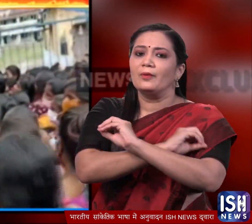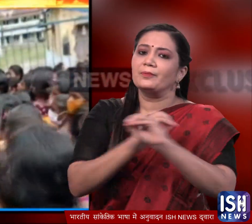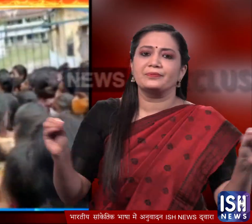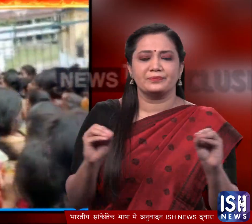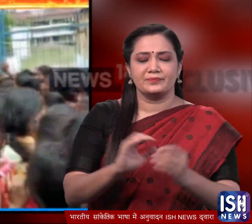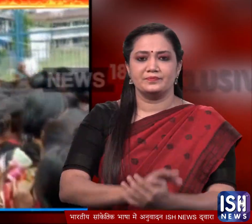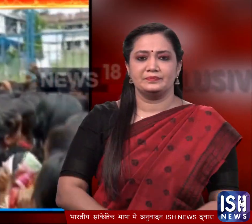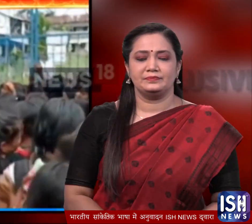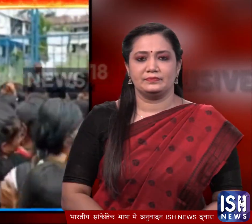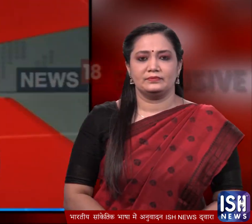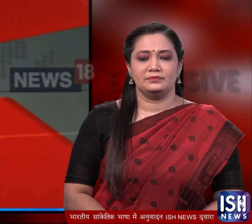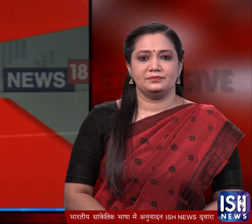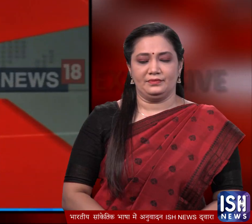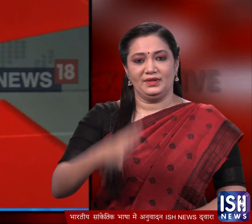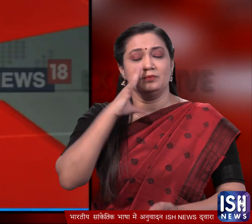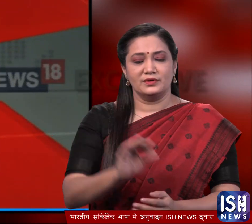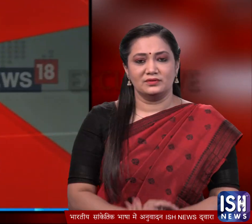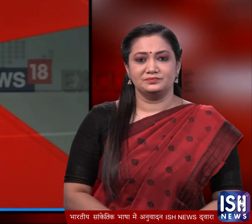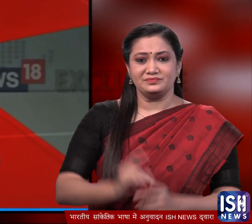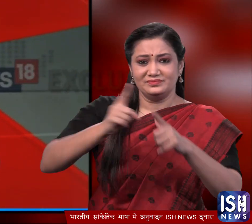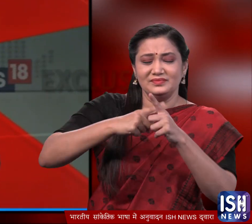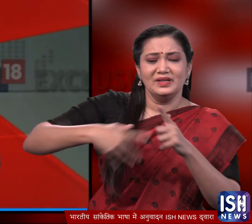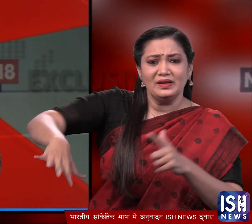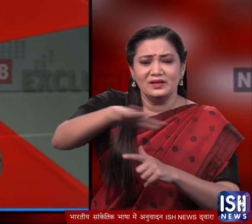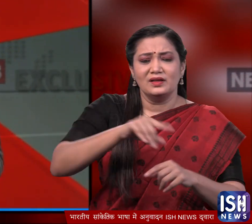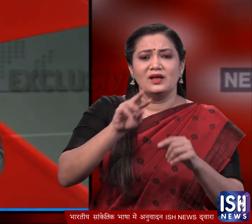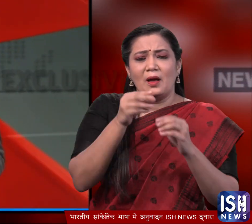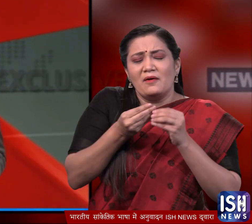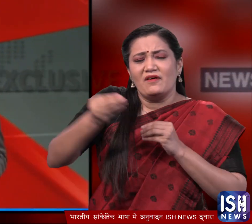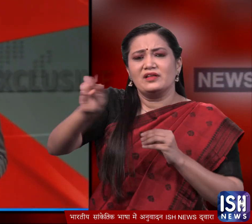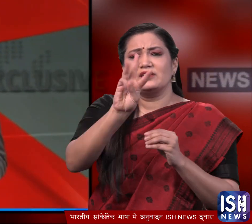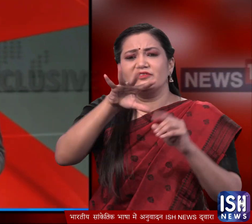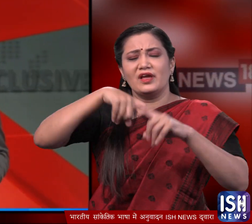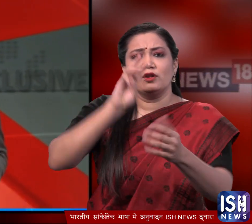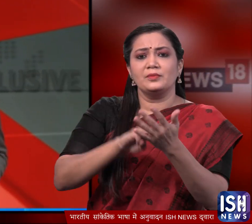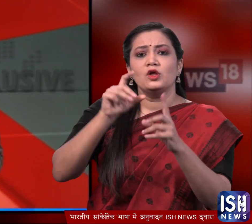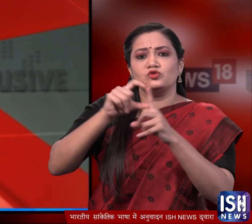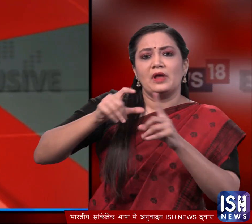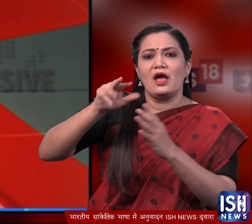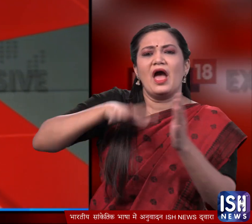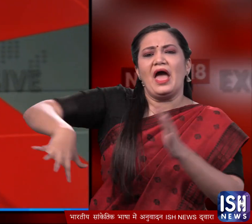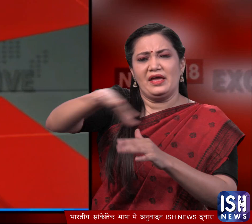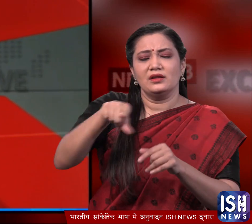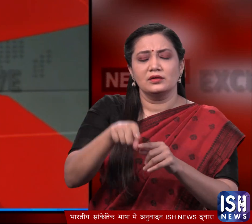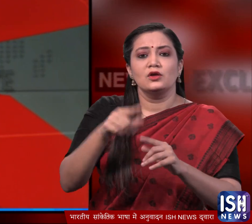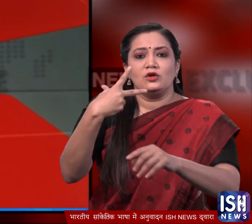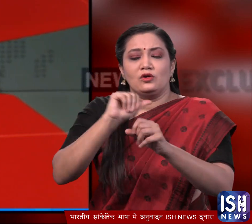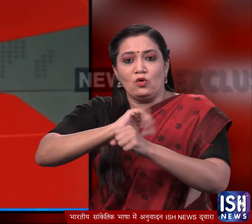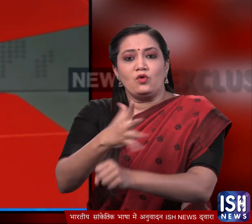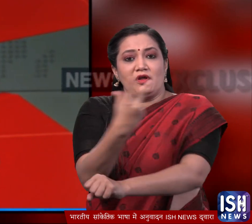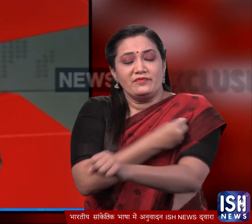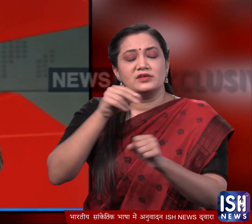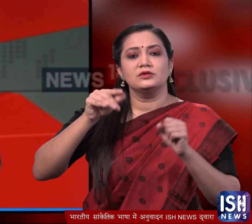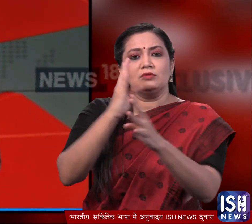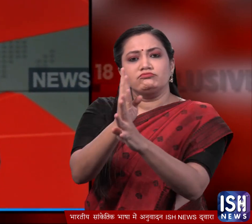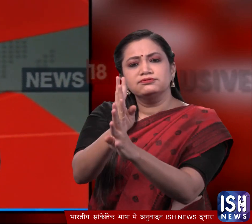का पालन नहीं किया। सौभाग्य की बात है कि जलपाईगुड़ी से करीब 35 किलोमीटर दूर धूपगुड़ी नाम का कस्बा है, जहां कोरोना की वैक्सीन लगवाने